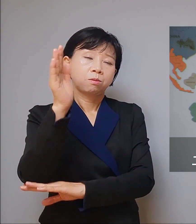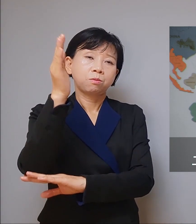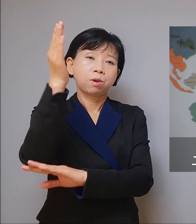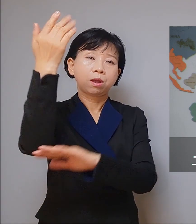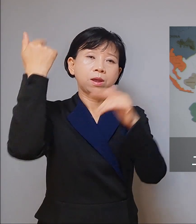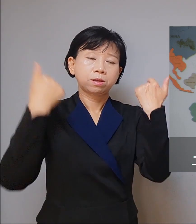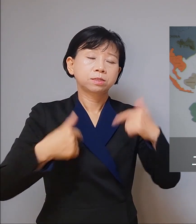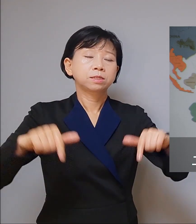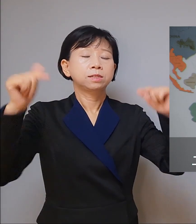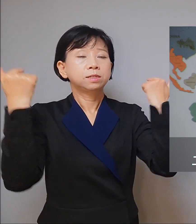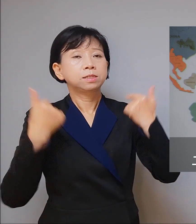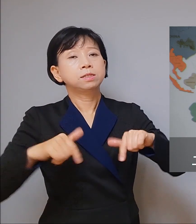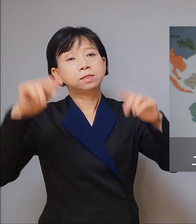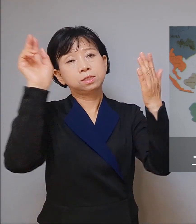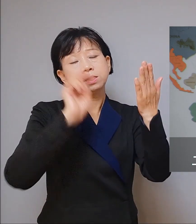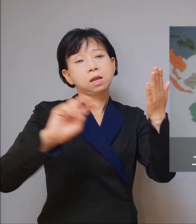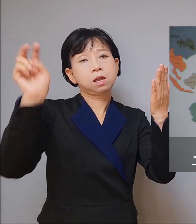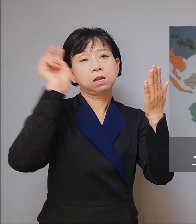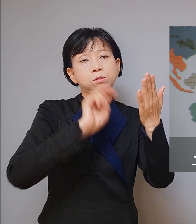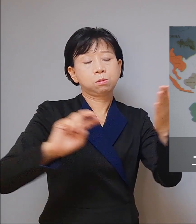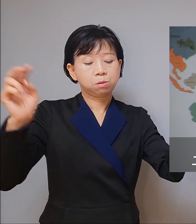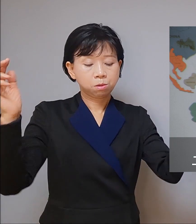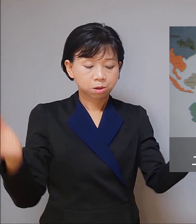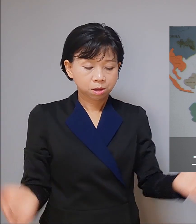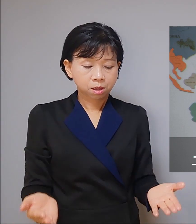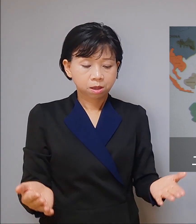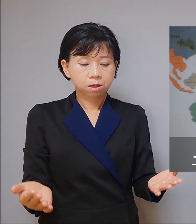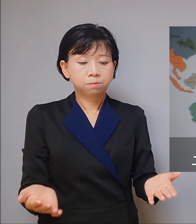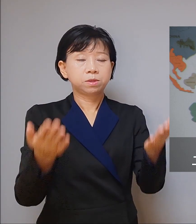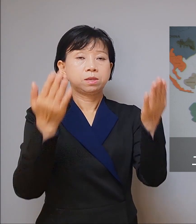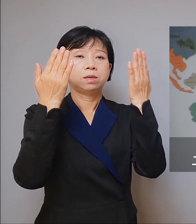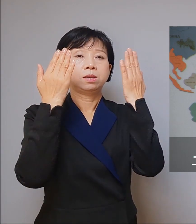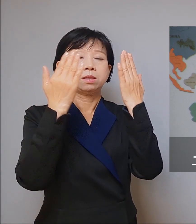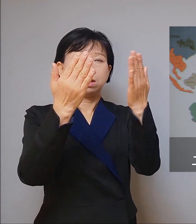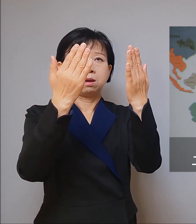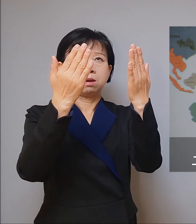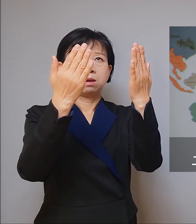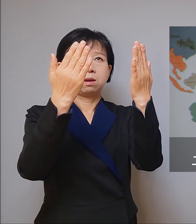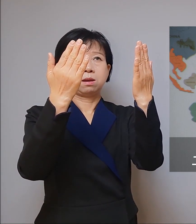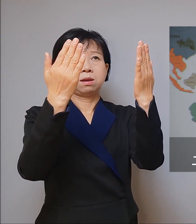한량없는 영광을 늘 찬송합니다.